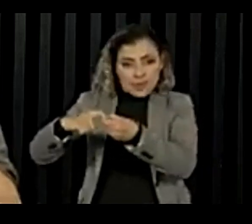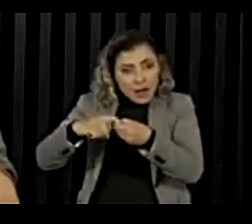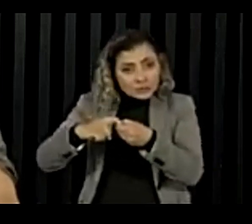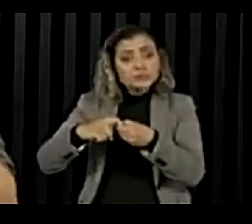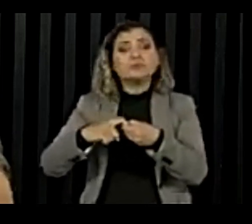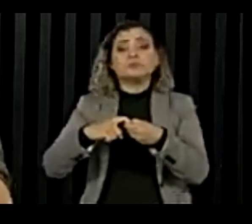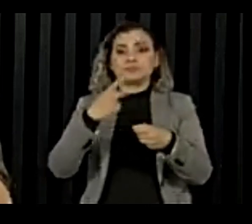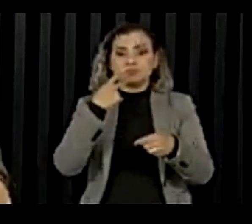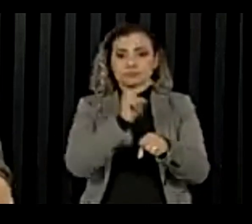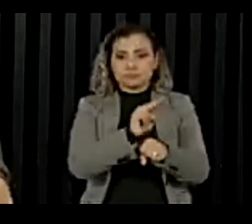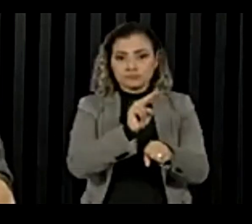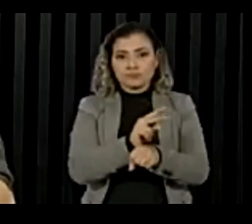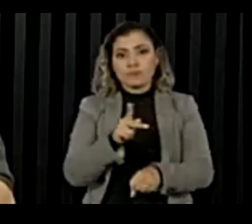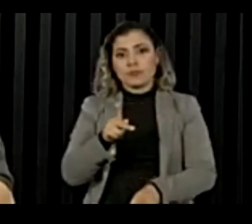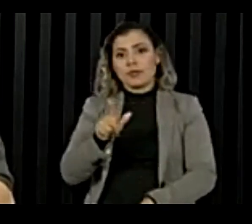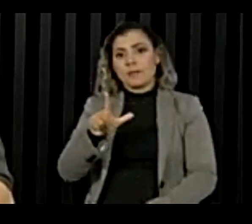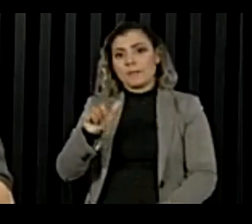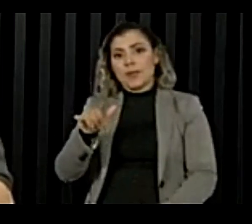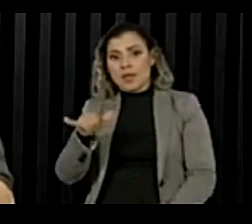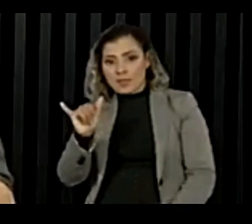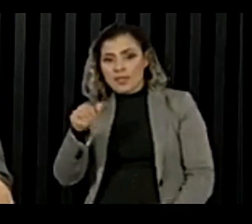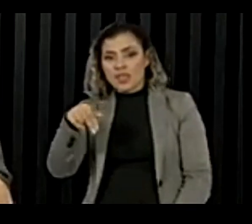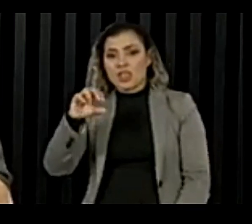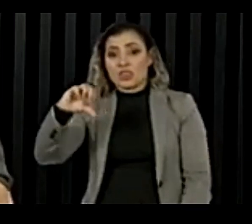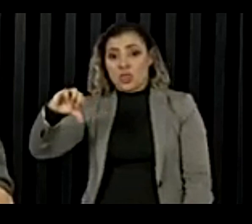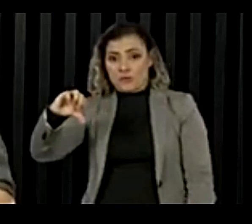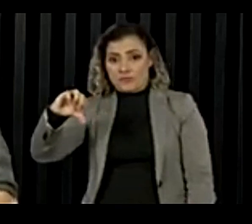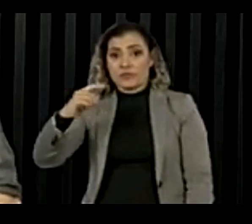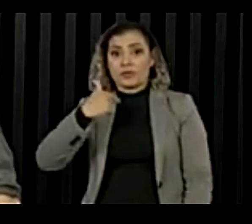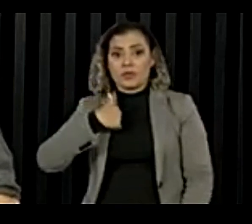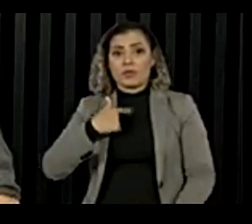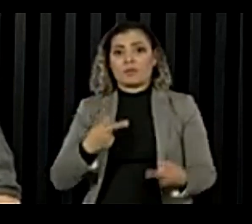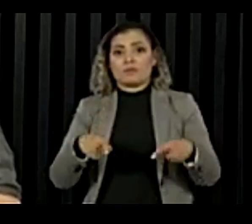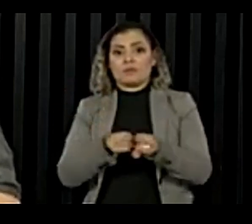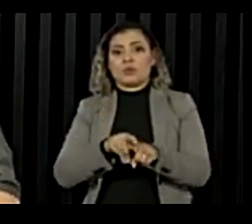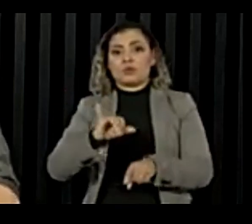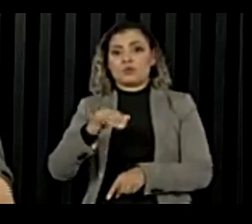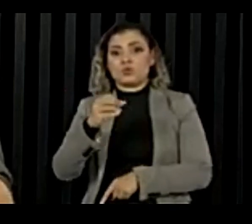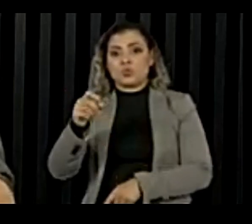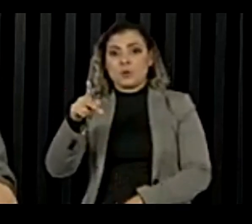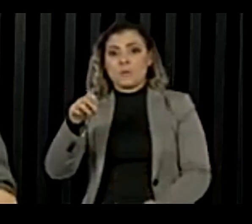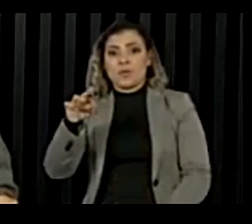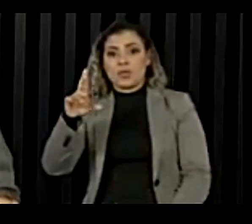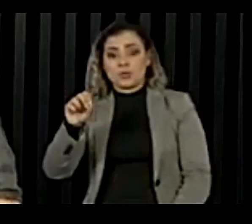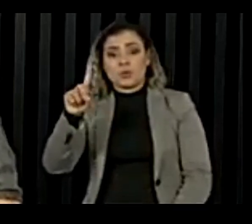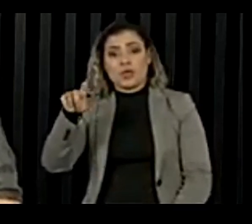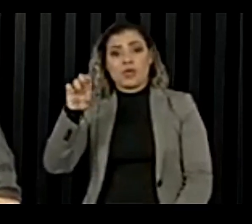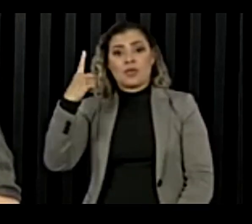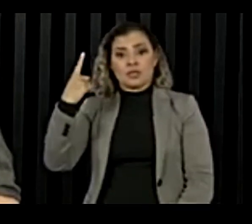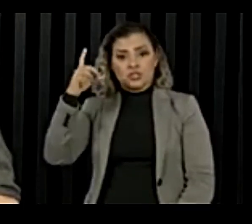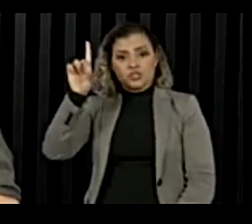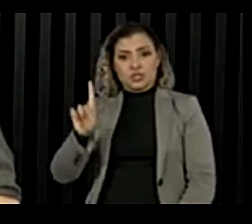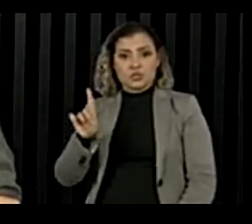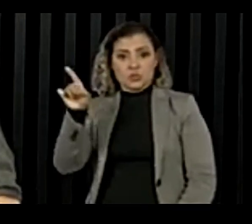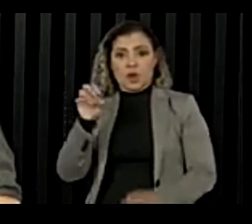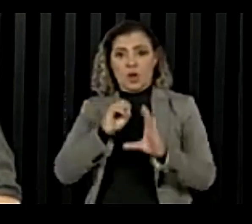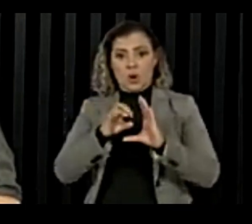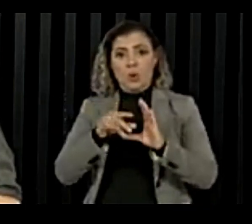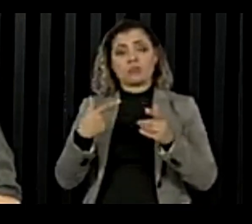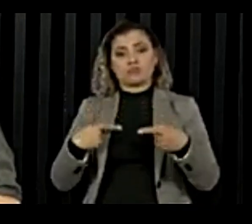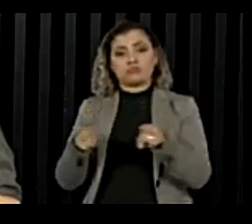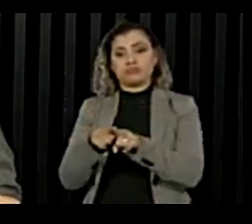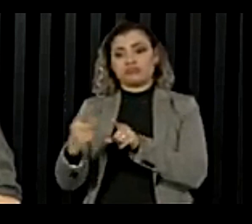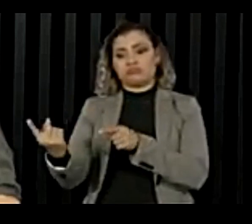personalidades que você comentou é a Play 9, que é uma empresa onde eu tenho como sócio o João Pedro Paes Leme, ex-diretor executivo da Rede Globo, que além